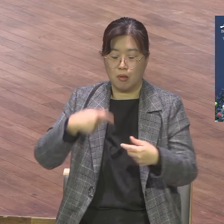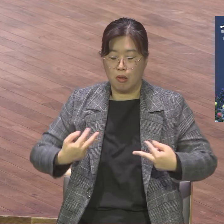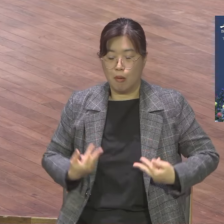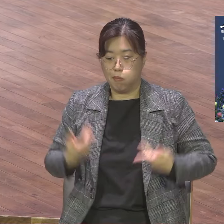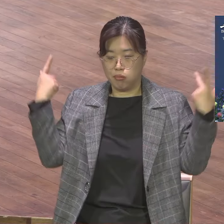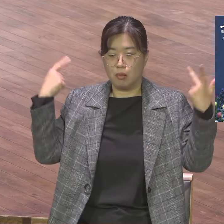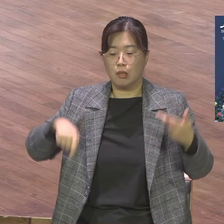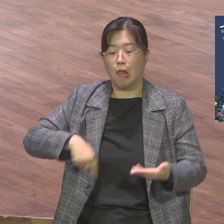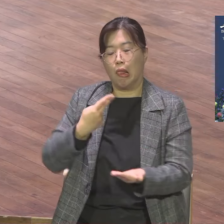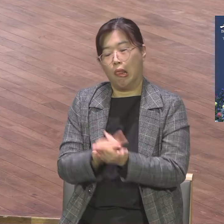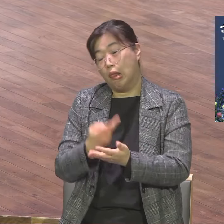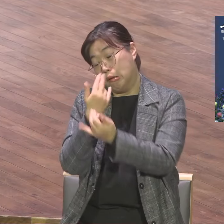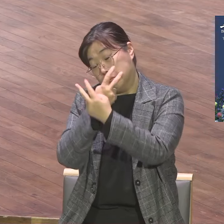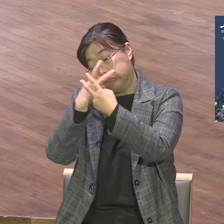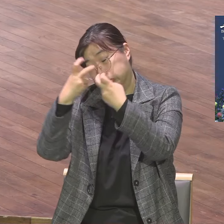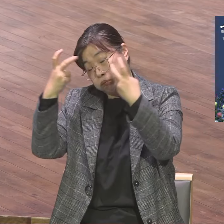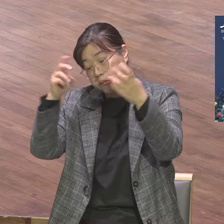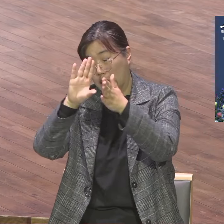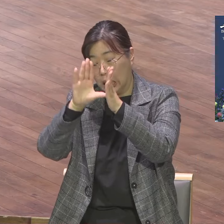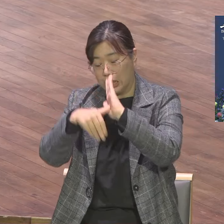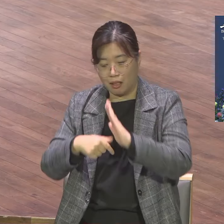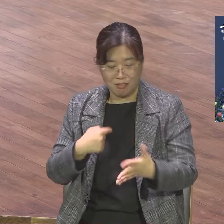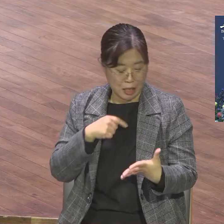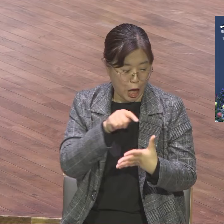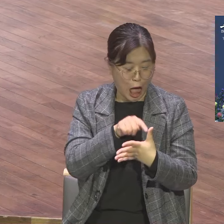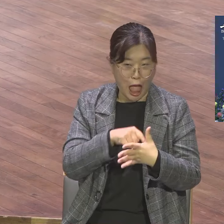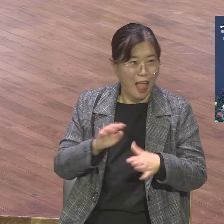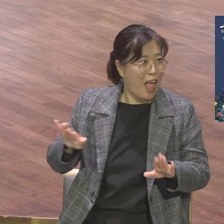주제. 남 흉 보지 마시기 바랍니다.